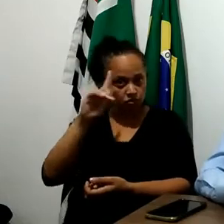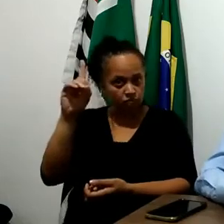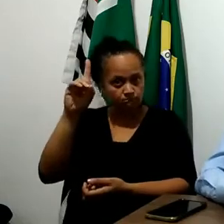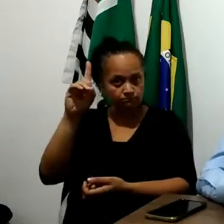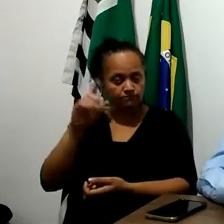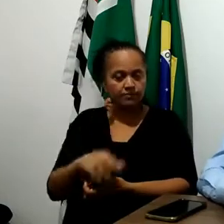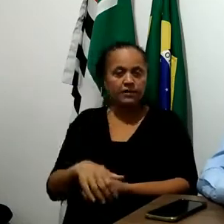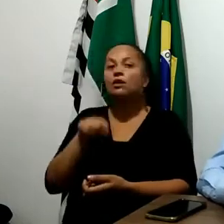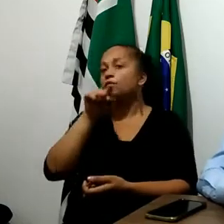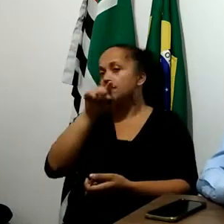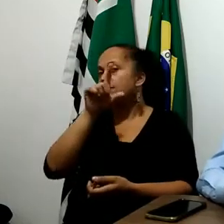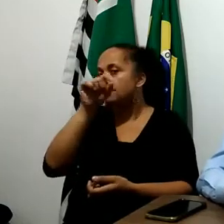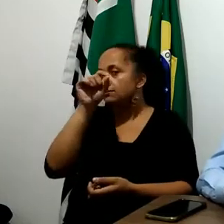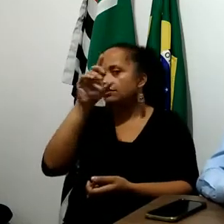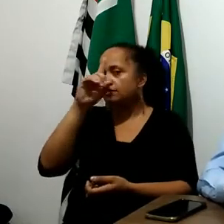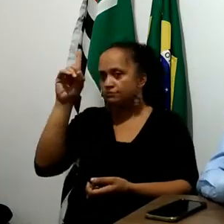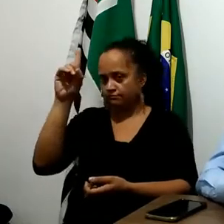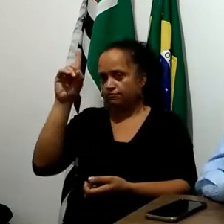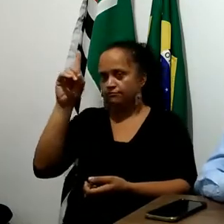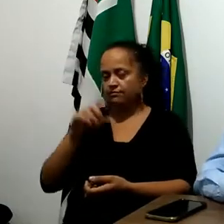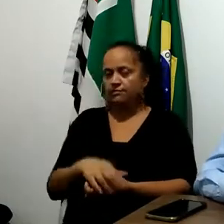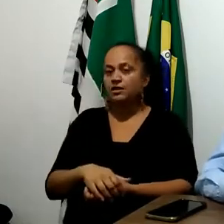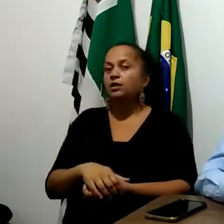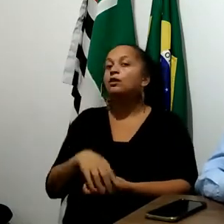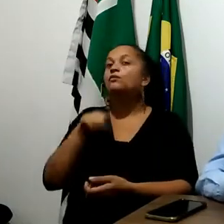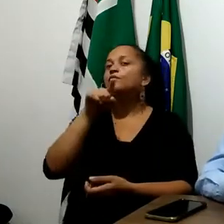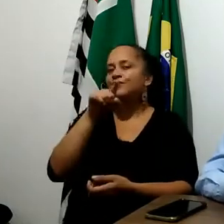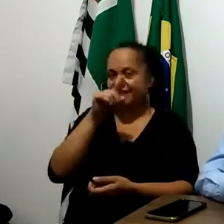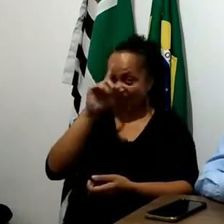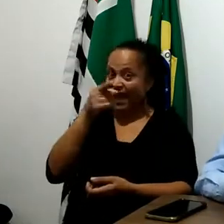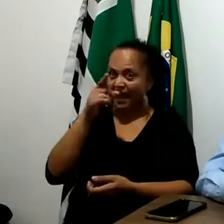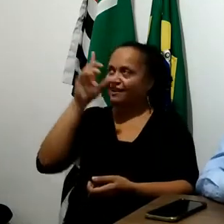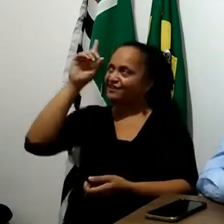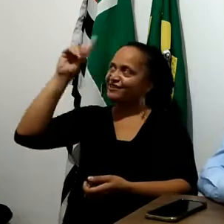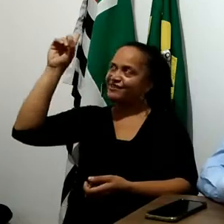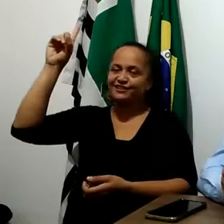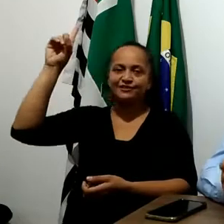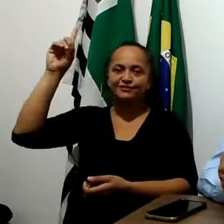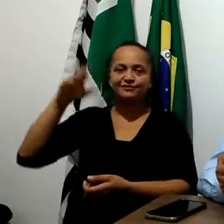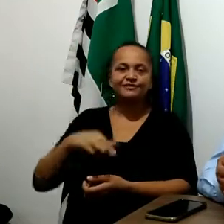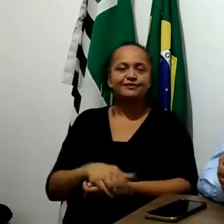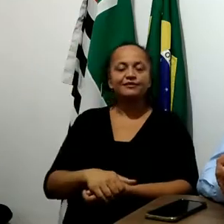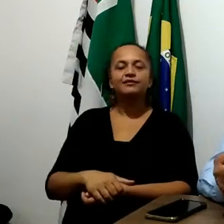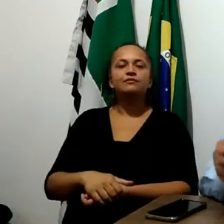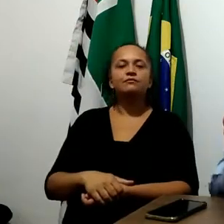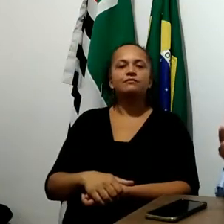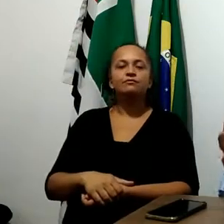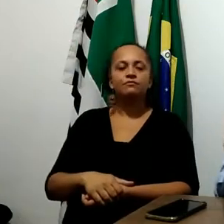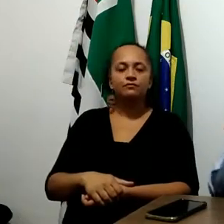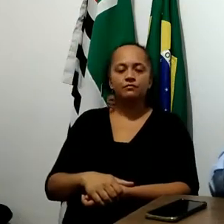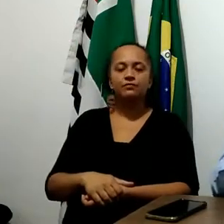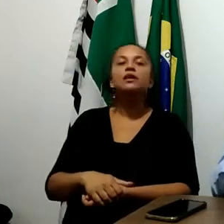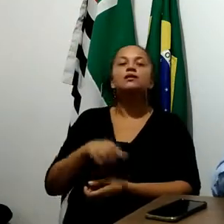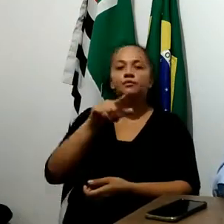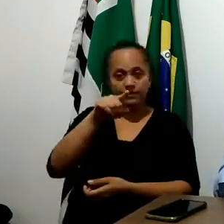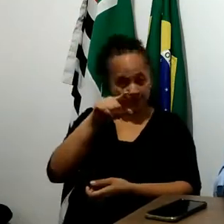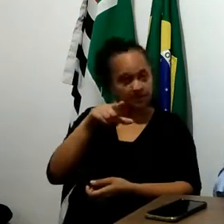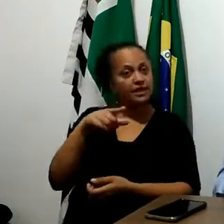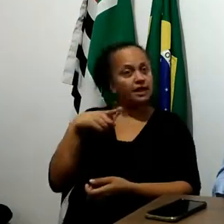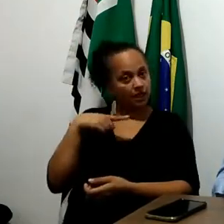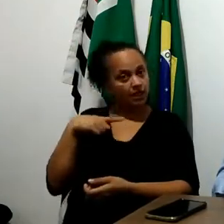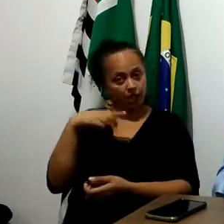Você é uma pessoa separada para Deus. Você é propriedade exclusiva dele. Então, você recebeu uma medida